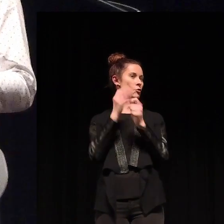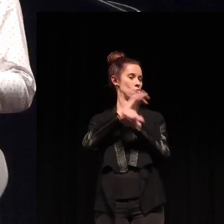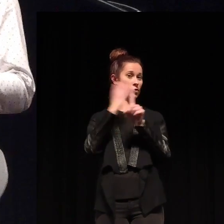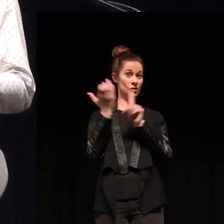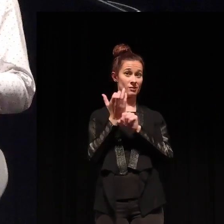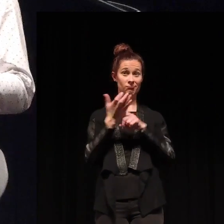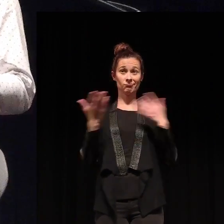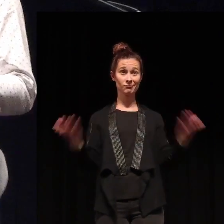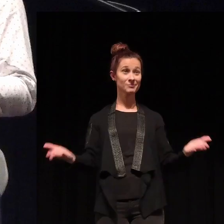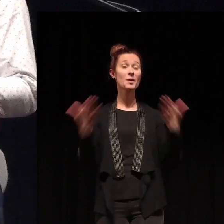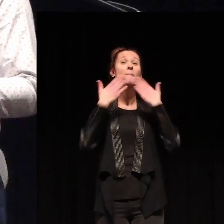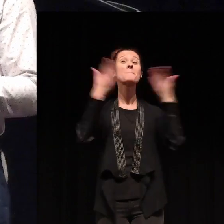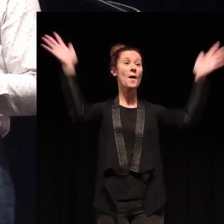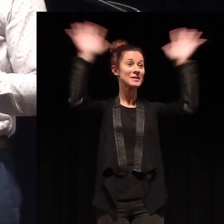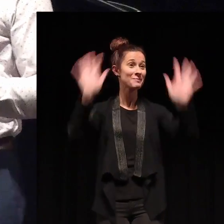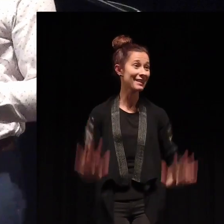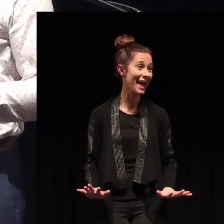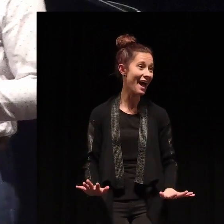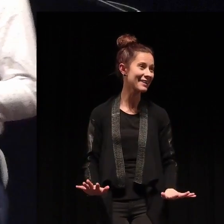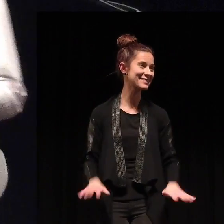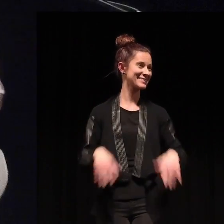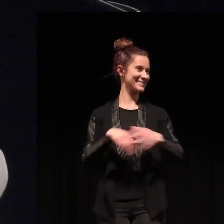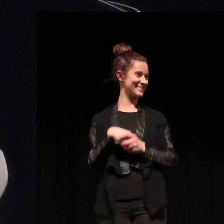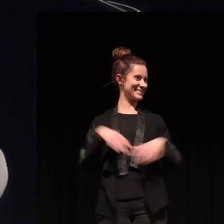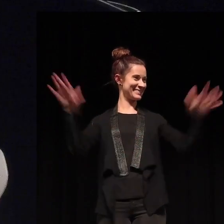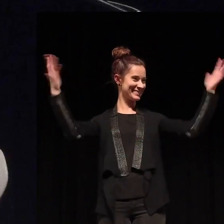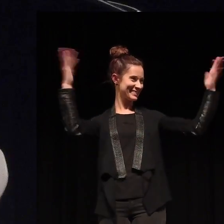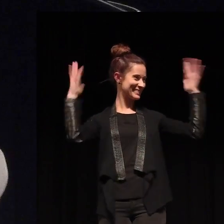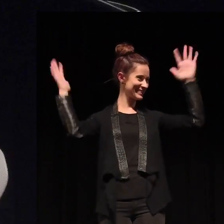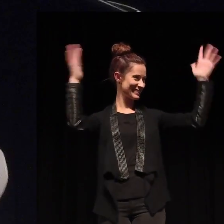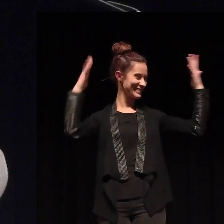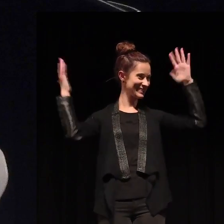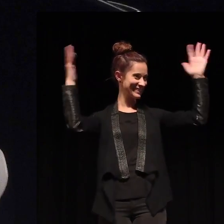sans plus tarder, bon spectacle!